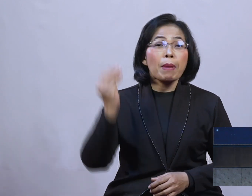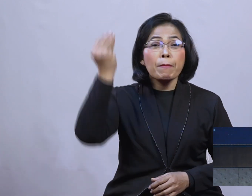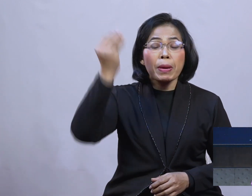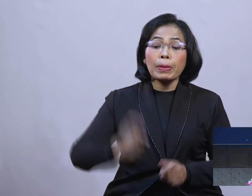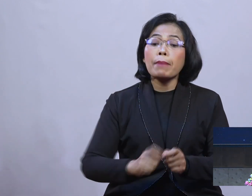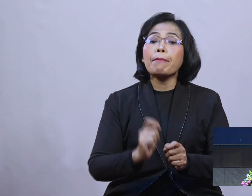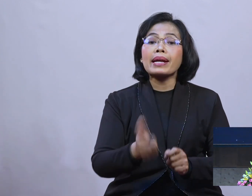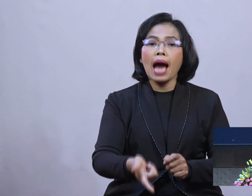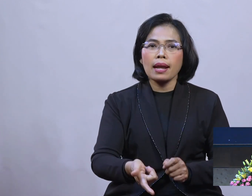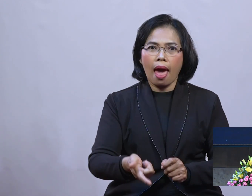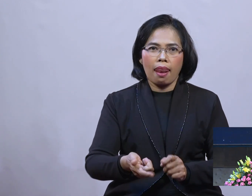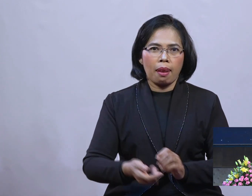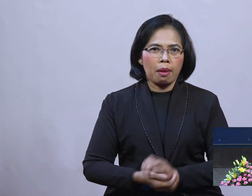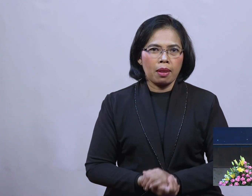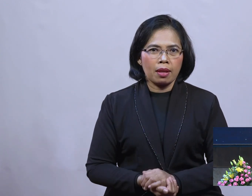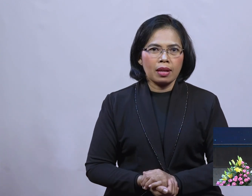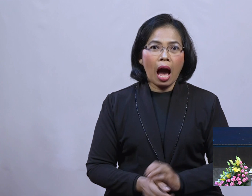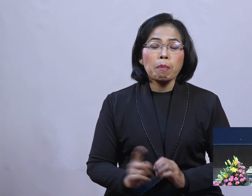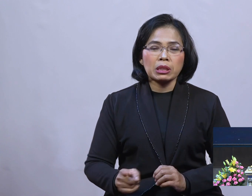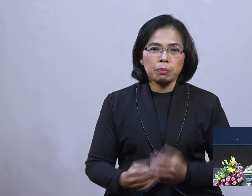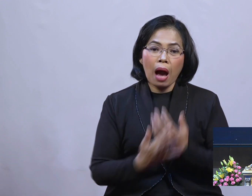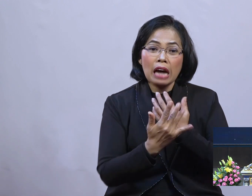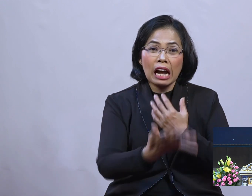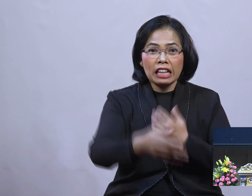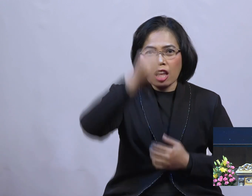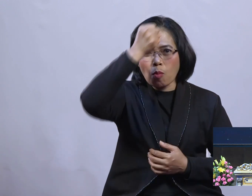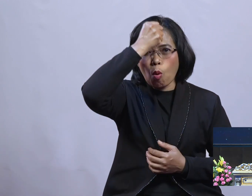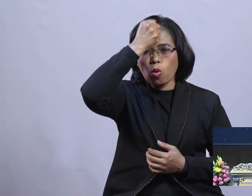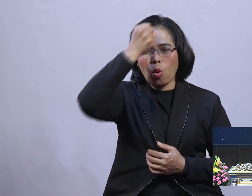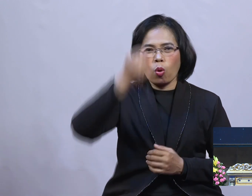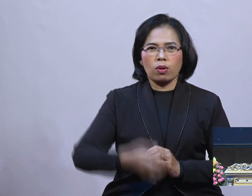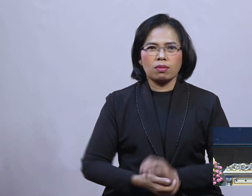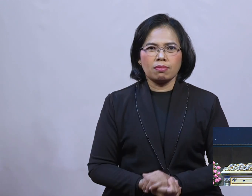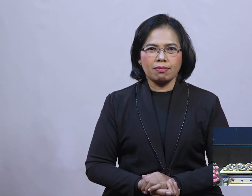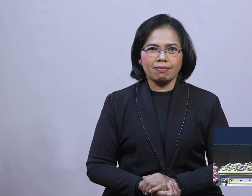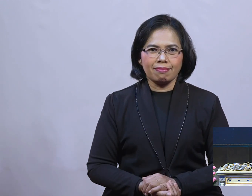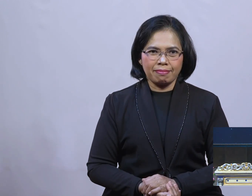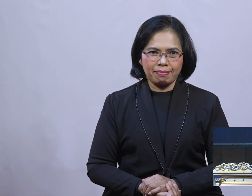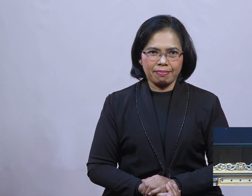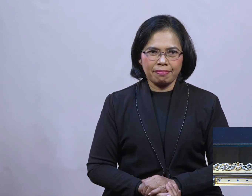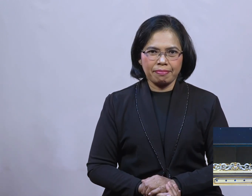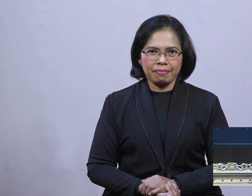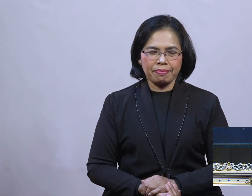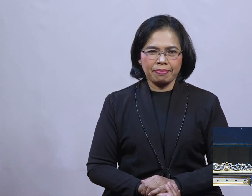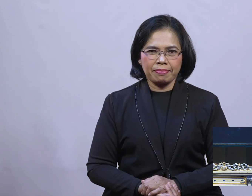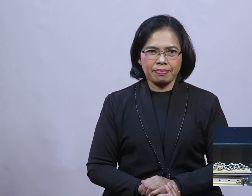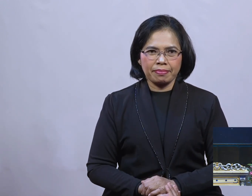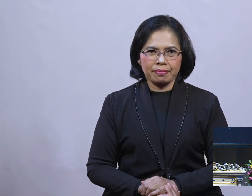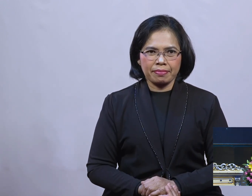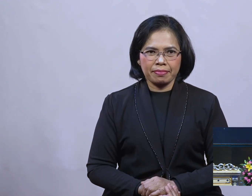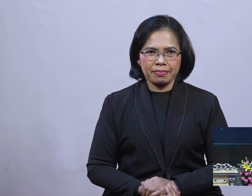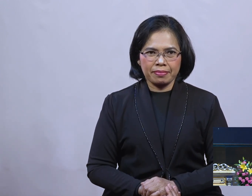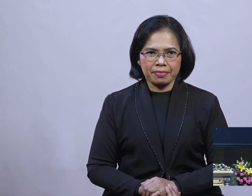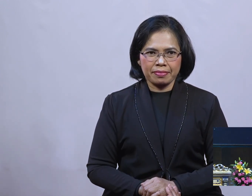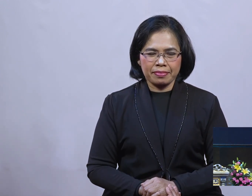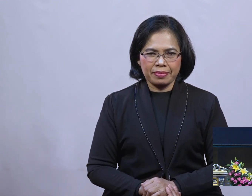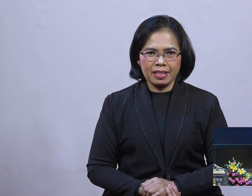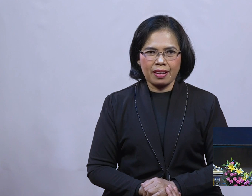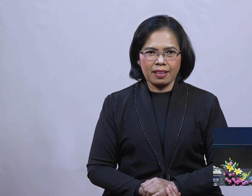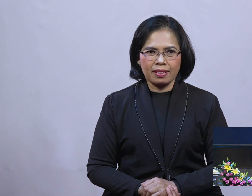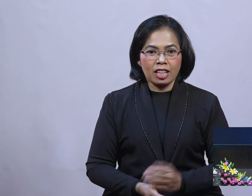kenapa karena rakyatnya bodoh ih Gilbert kita di bodoh bodohin